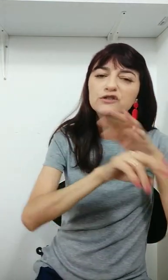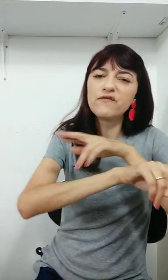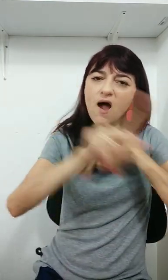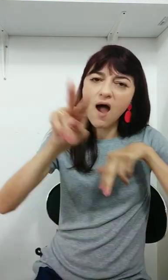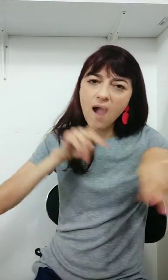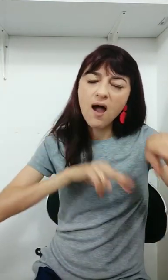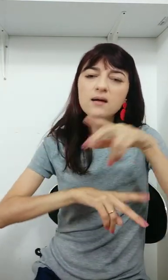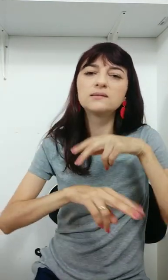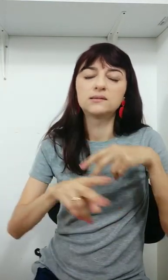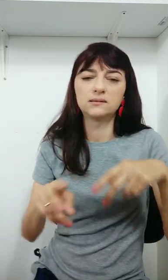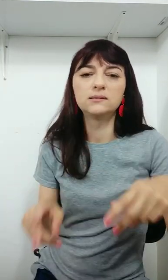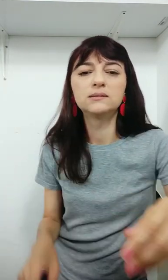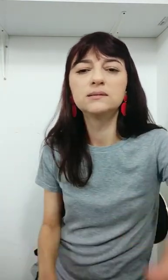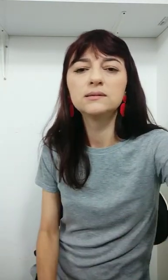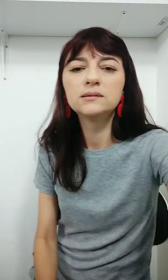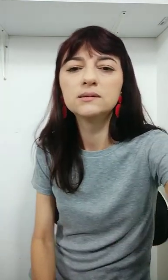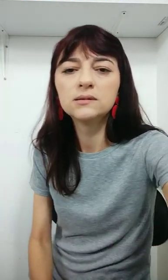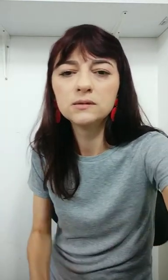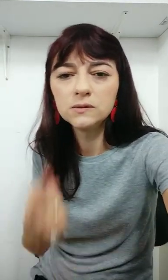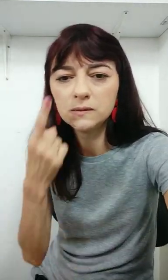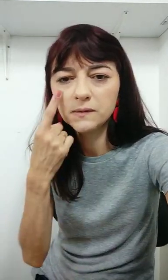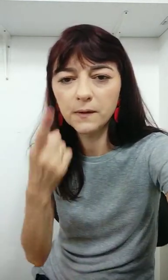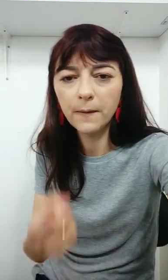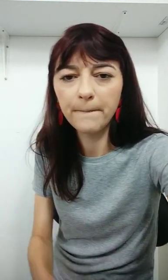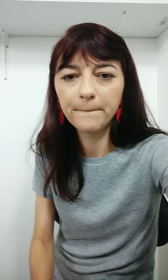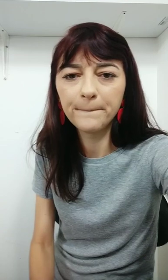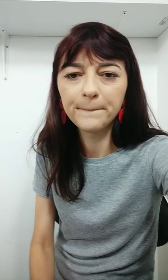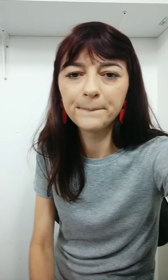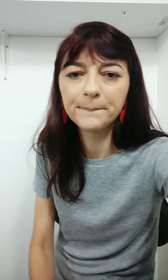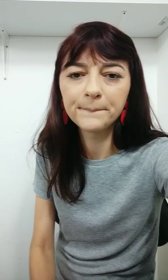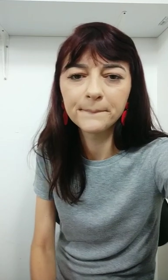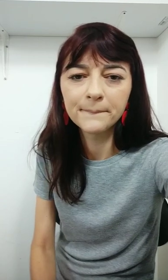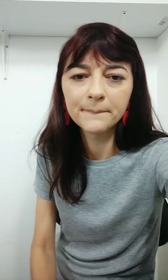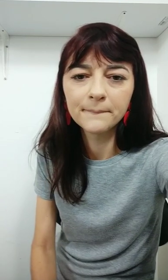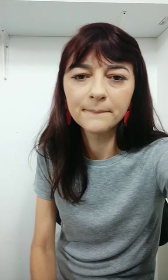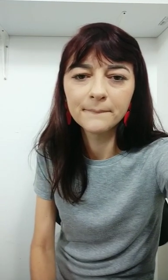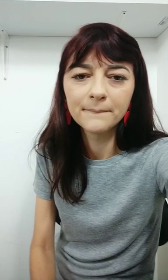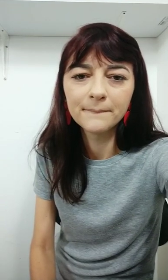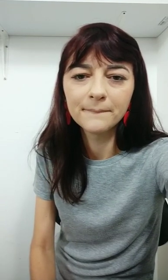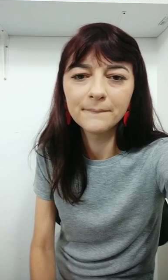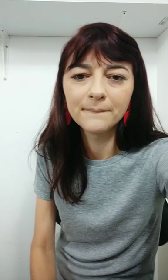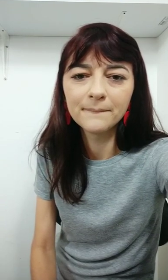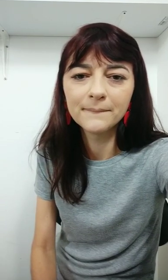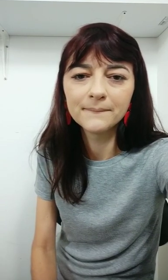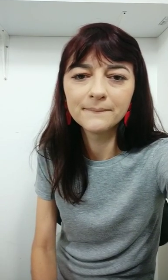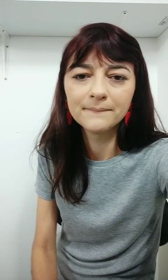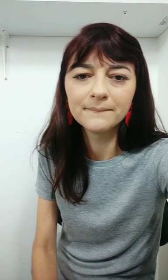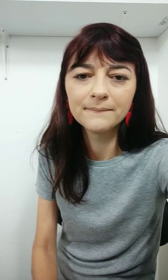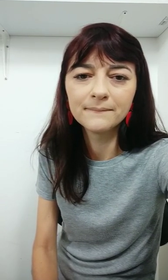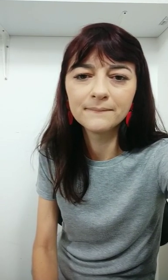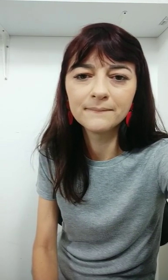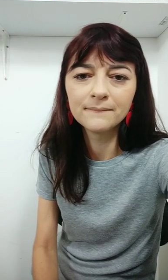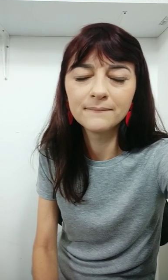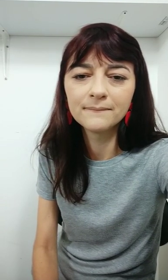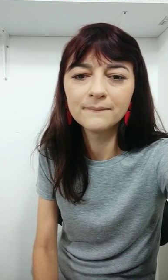de surdos, quando tem algum evento da comunidade surda, normalmente são trabalhos voluntários, né, que os intérpretes prestam nesses locais. Então é